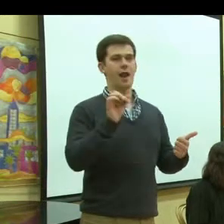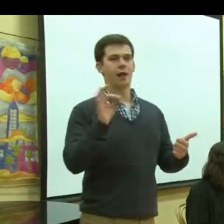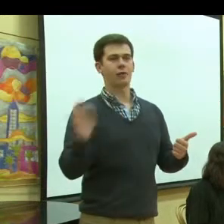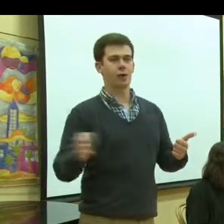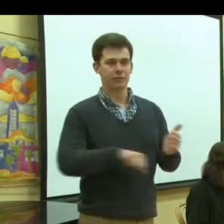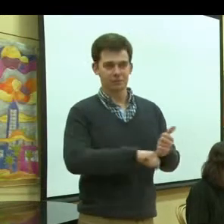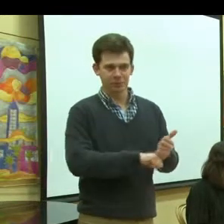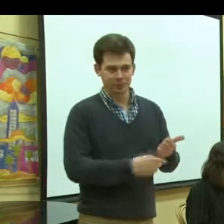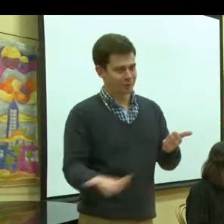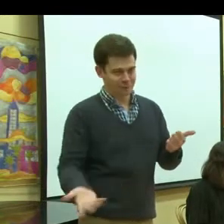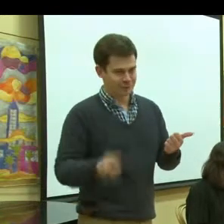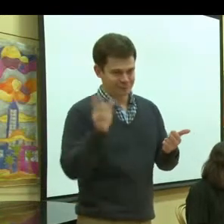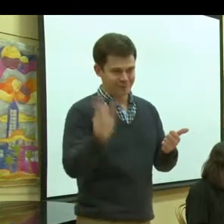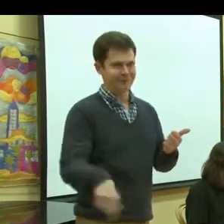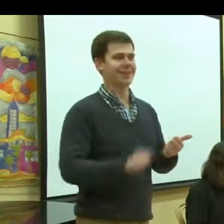Lato.